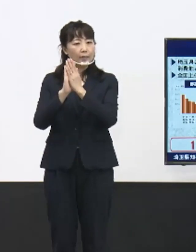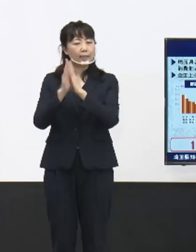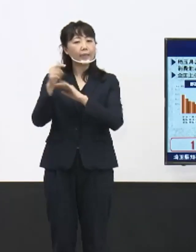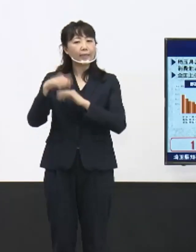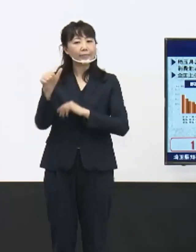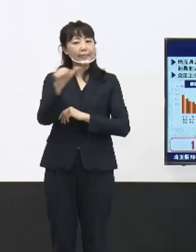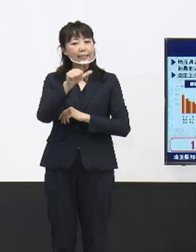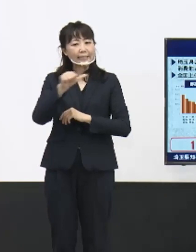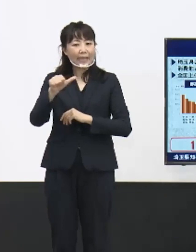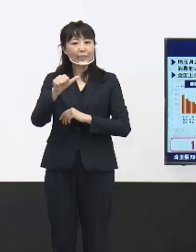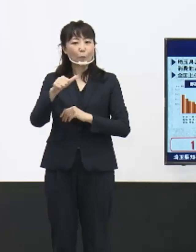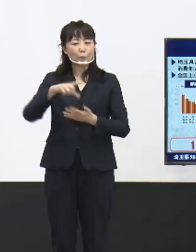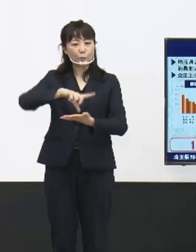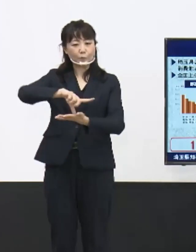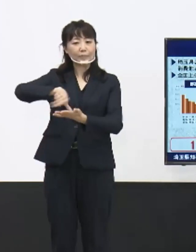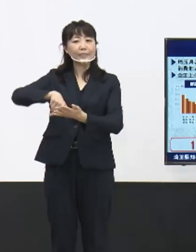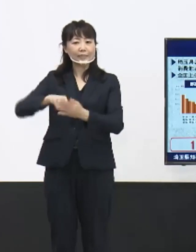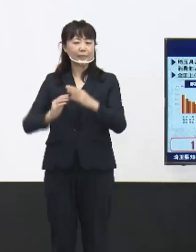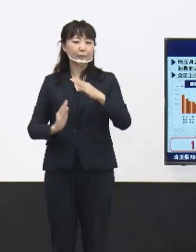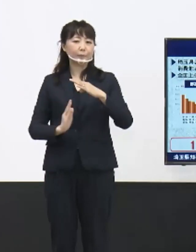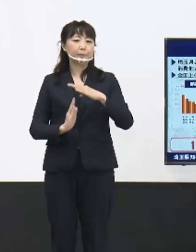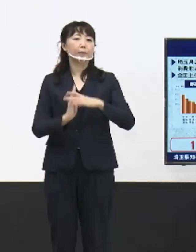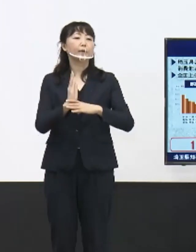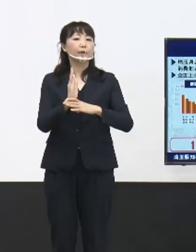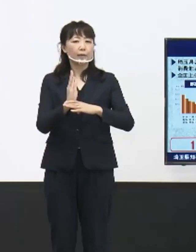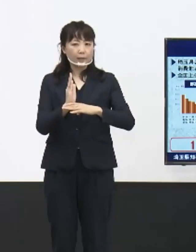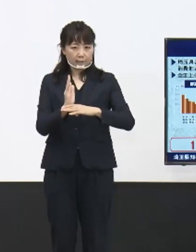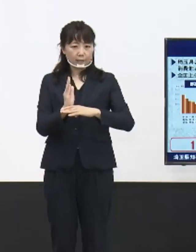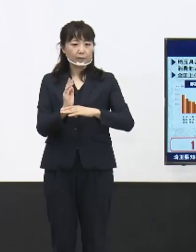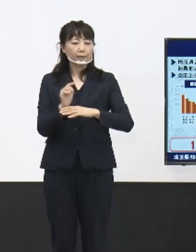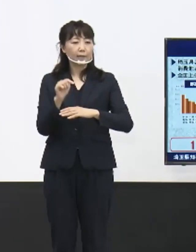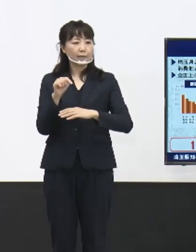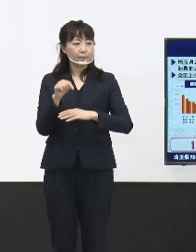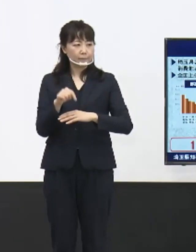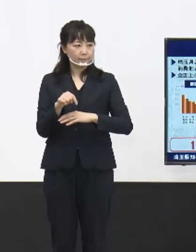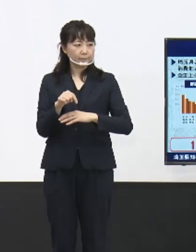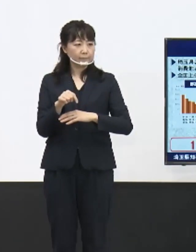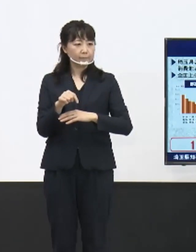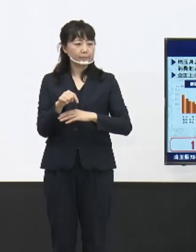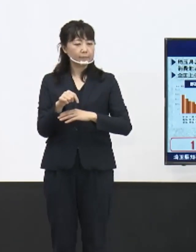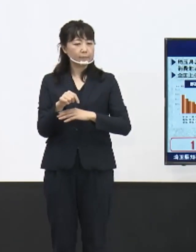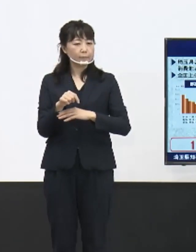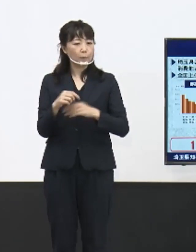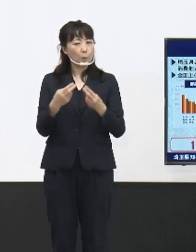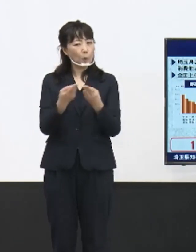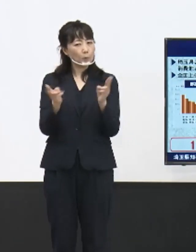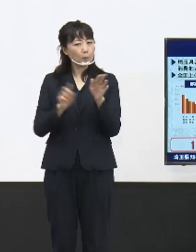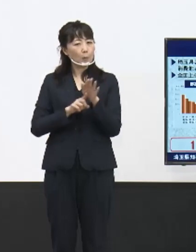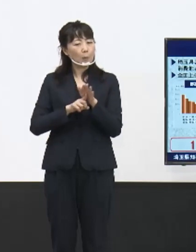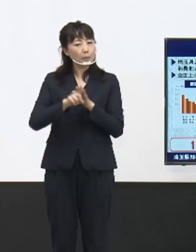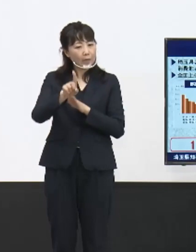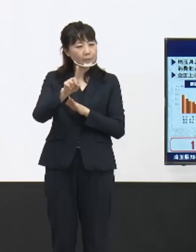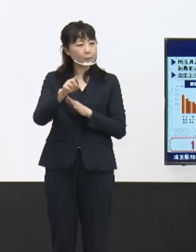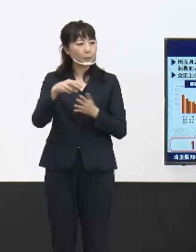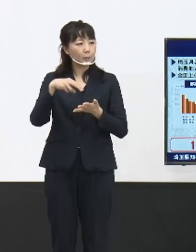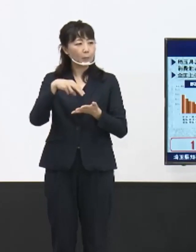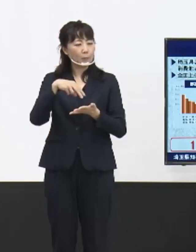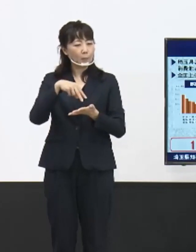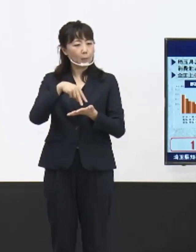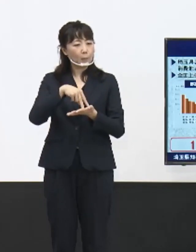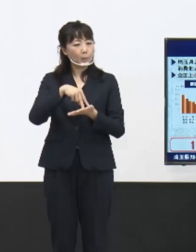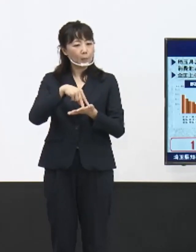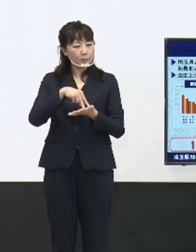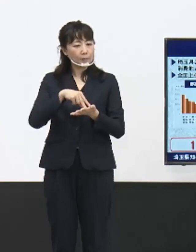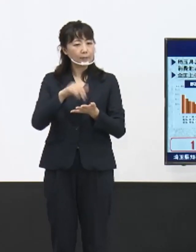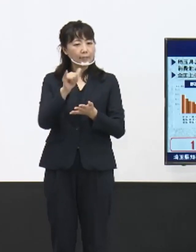としてですね、2017年 の立憲決闘から党代表として政権交代野党共闘を推